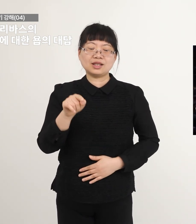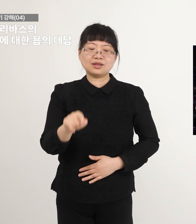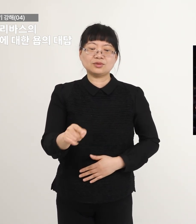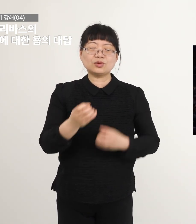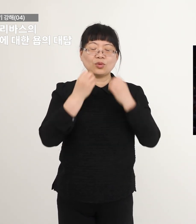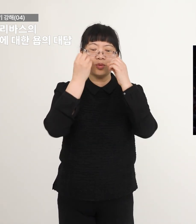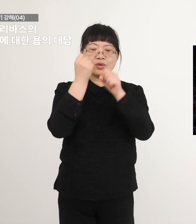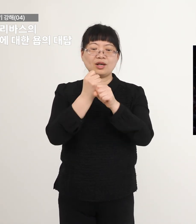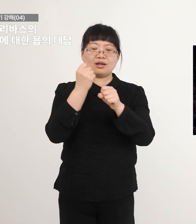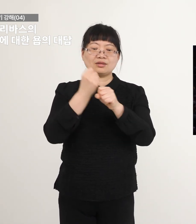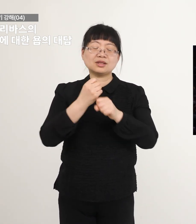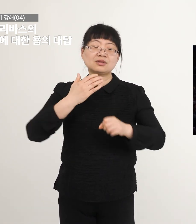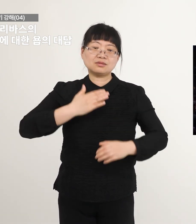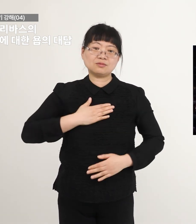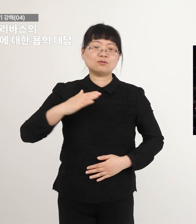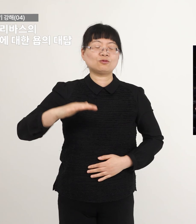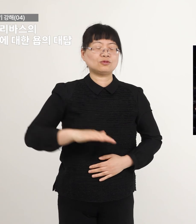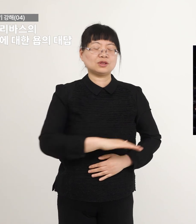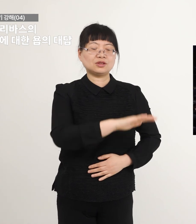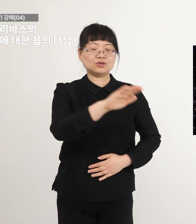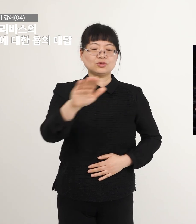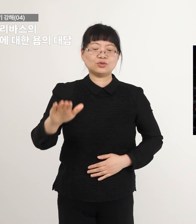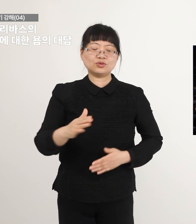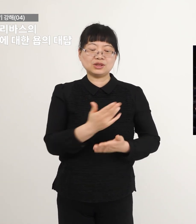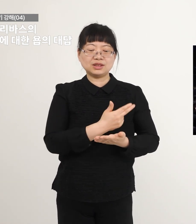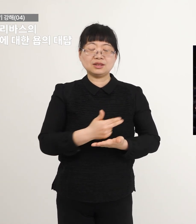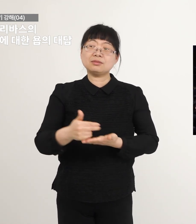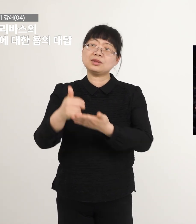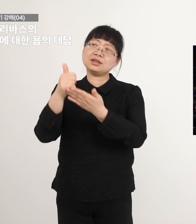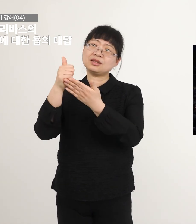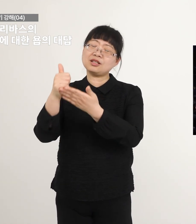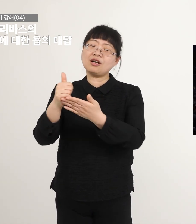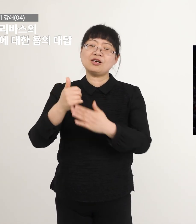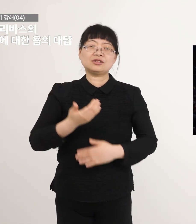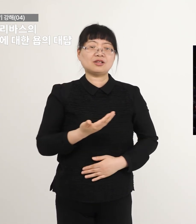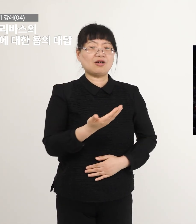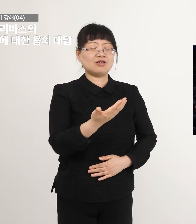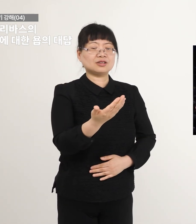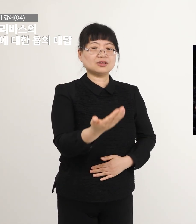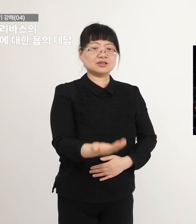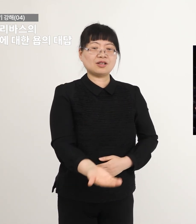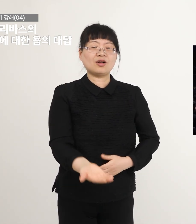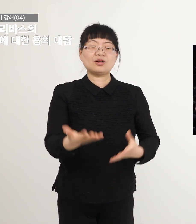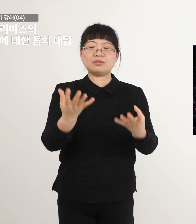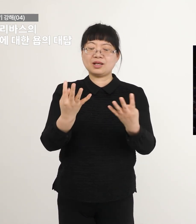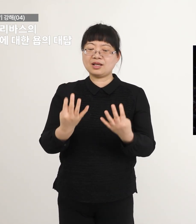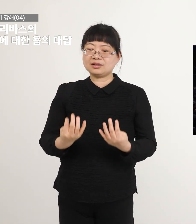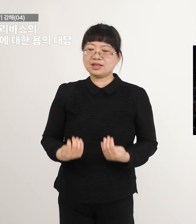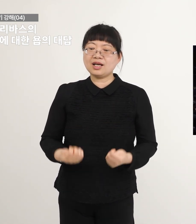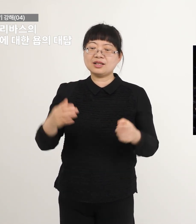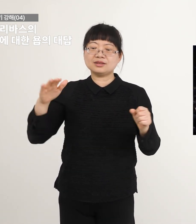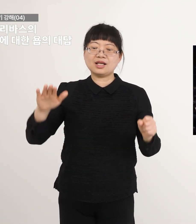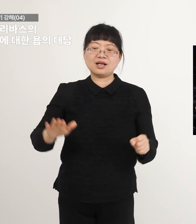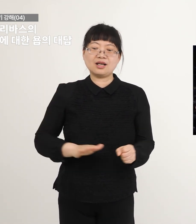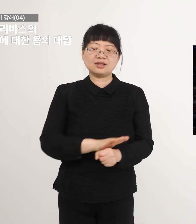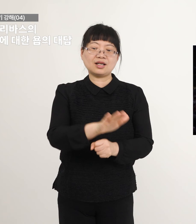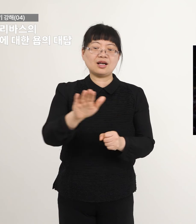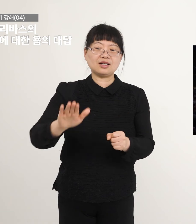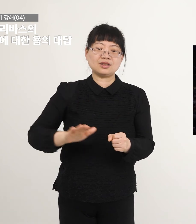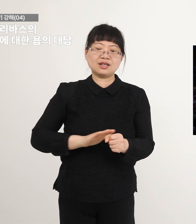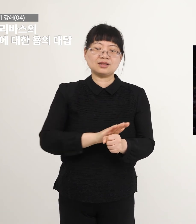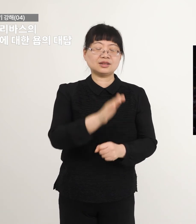것 창조하신 우리 주님이 너를 얼마나